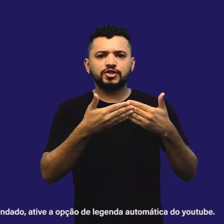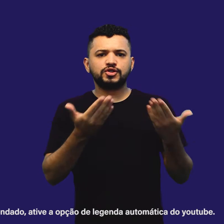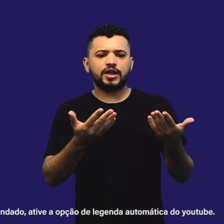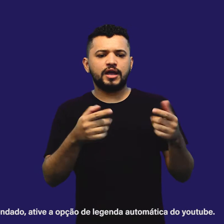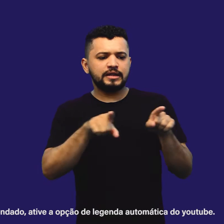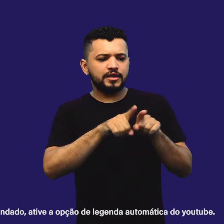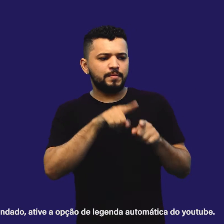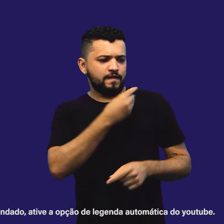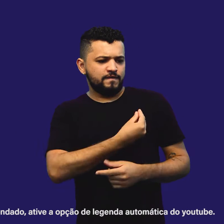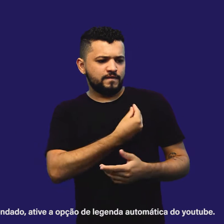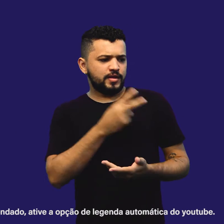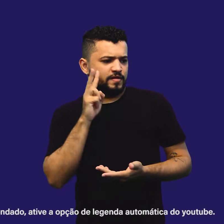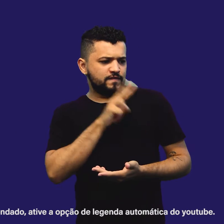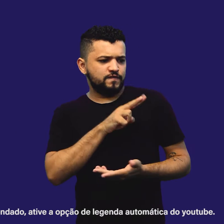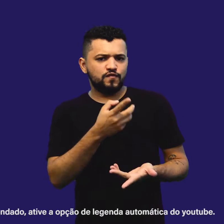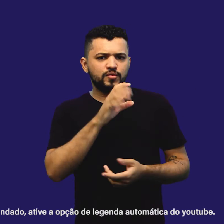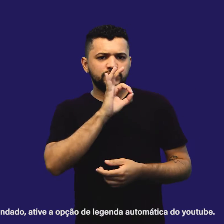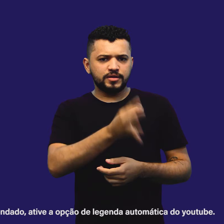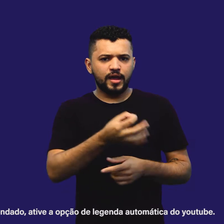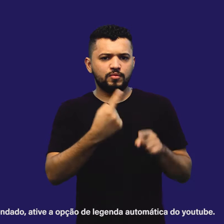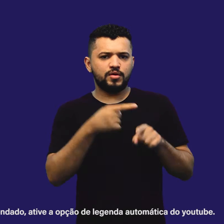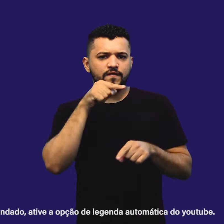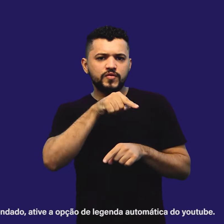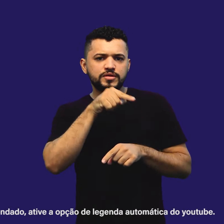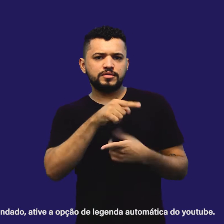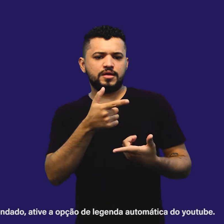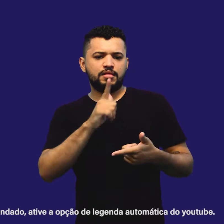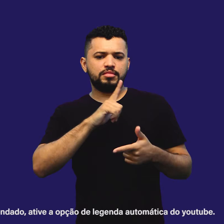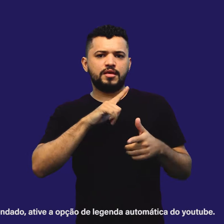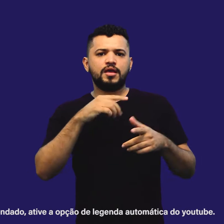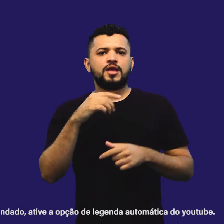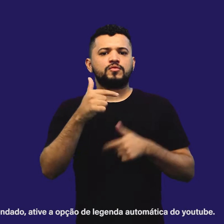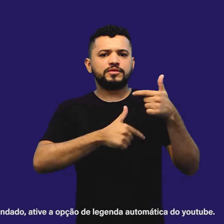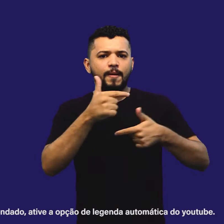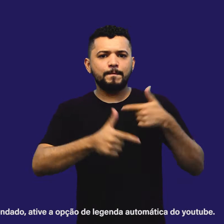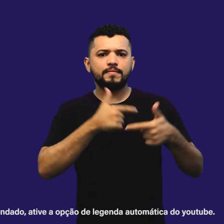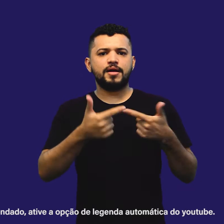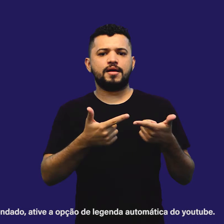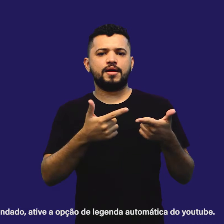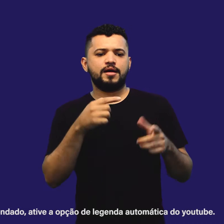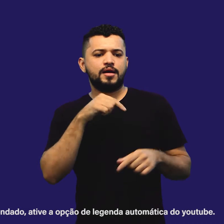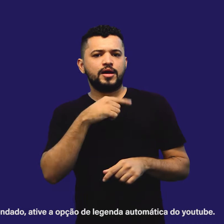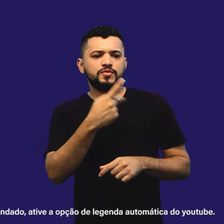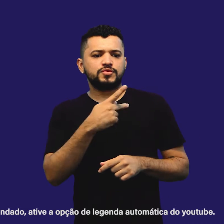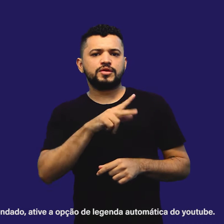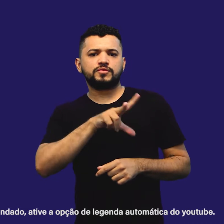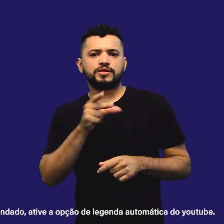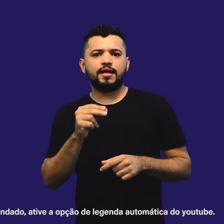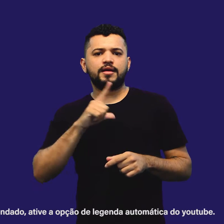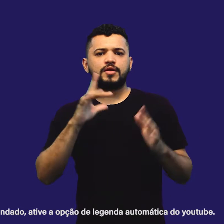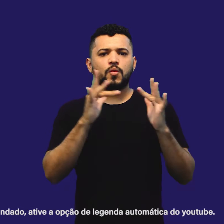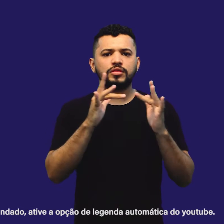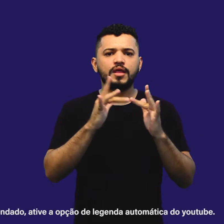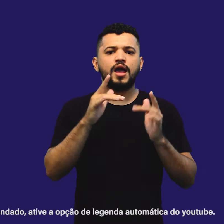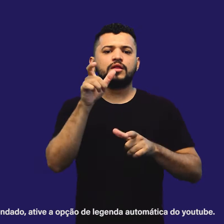que você também vivenciou bastante, né? Você que circula aí com o seu trabalho no Primórdios, tem muito contato com as pessoas do